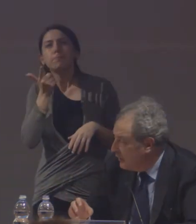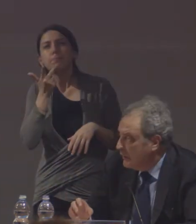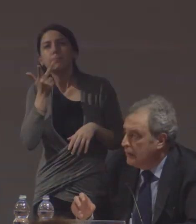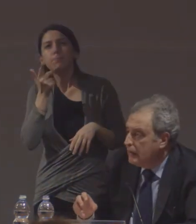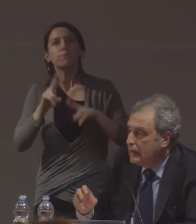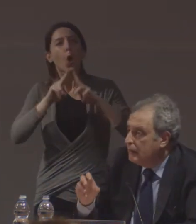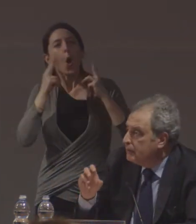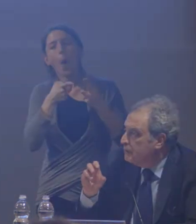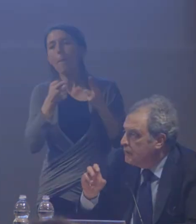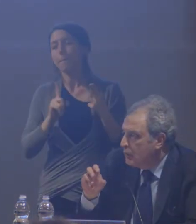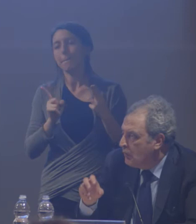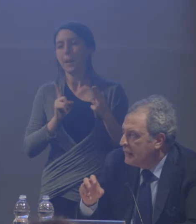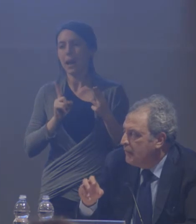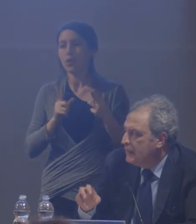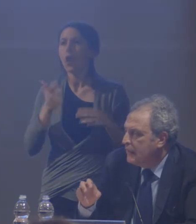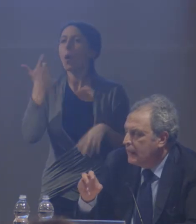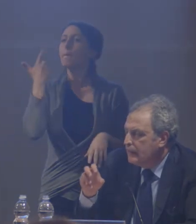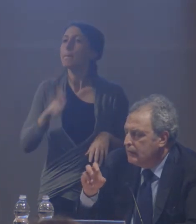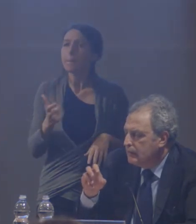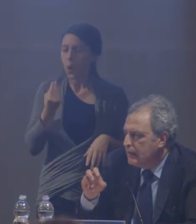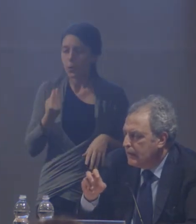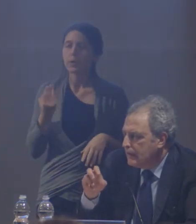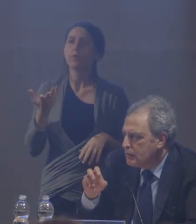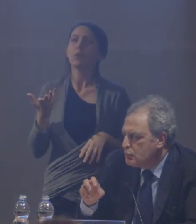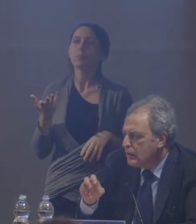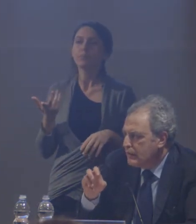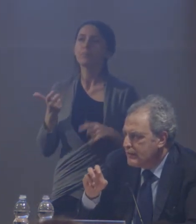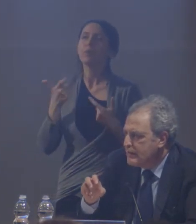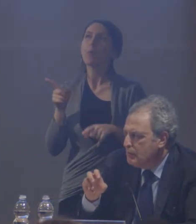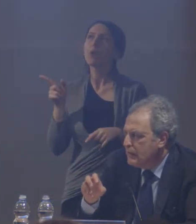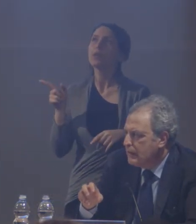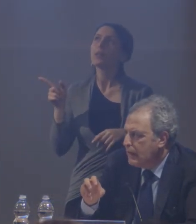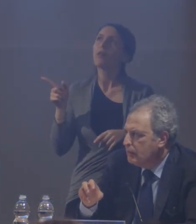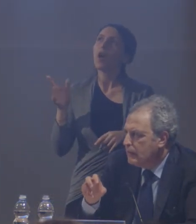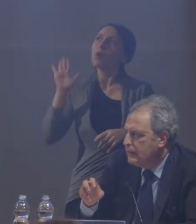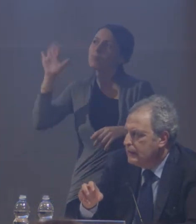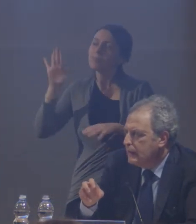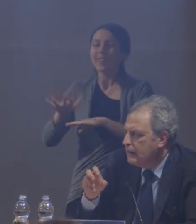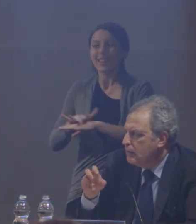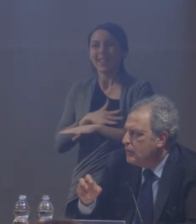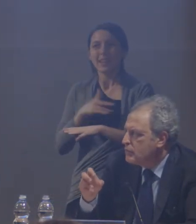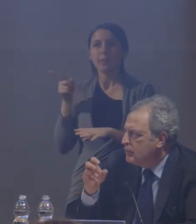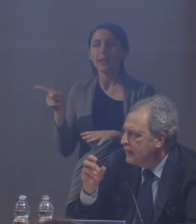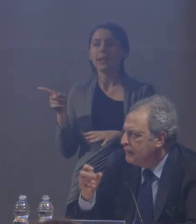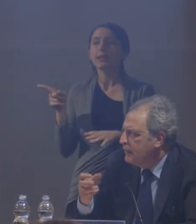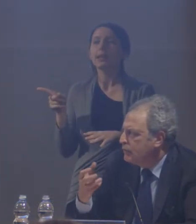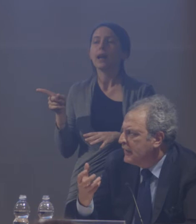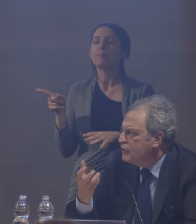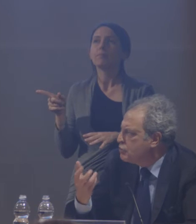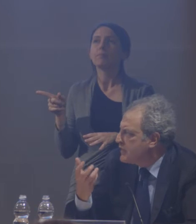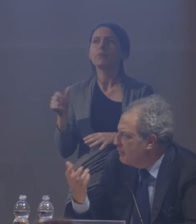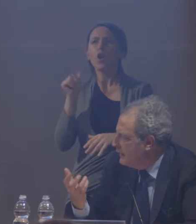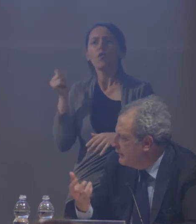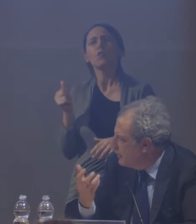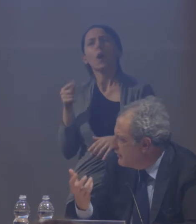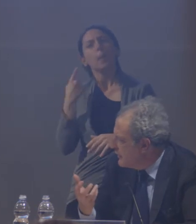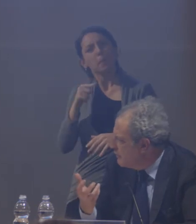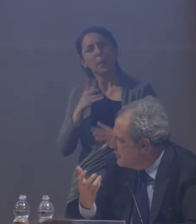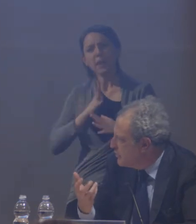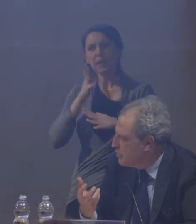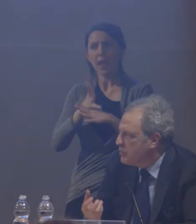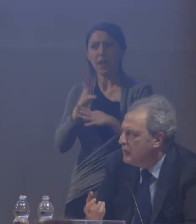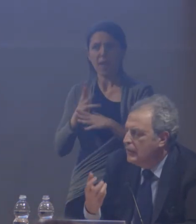motivo. In qualche maniera la sua sensibilità era quella di dire: in questo intervento, che giustamente vuole